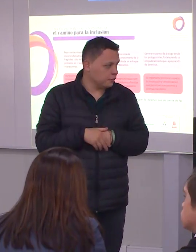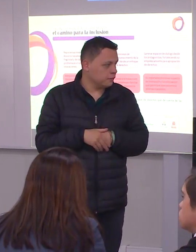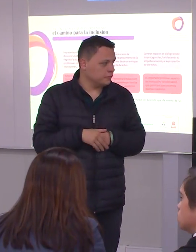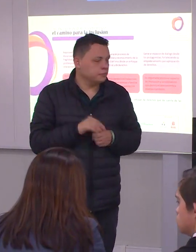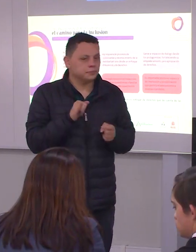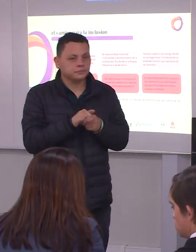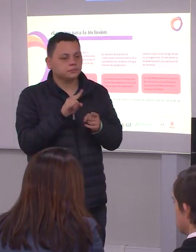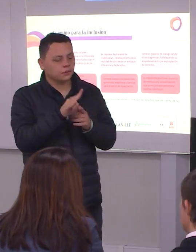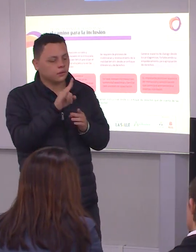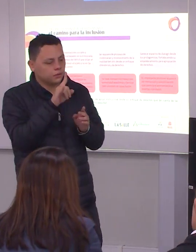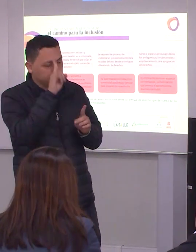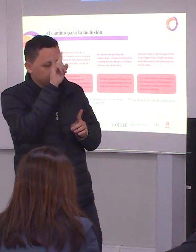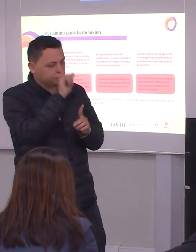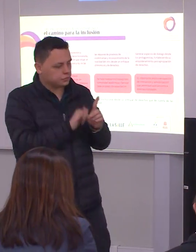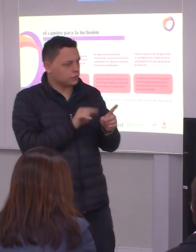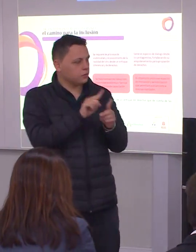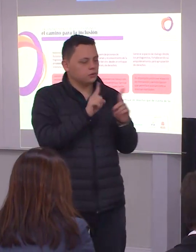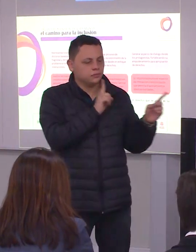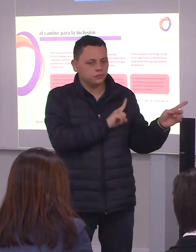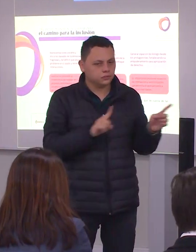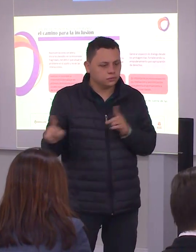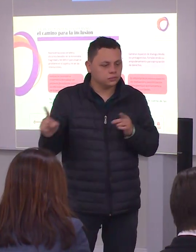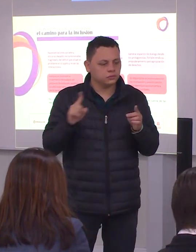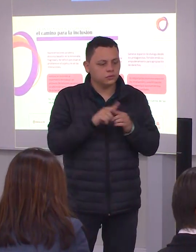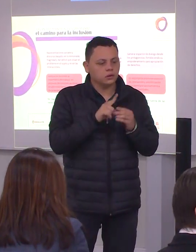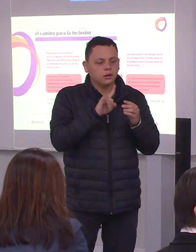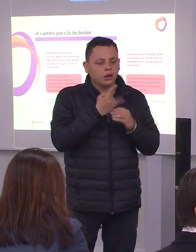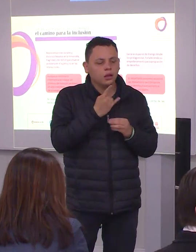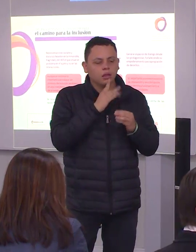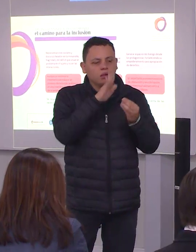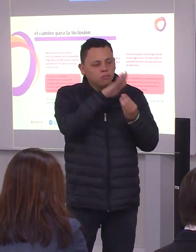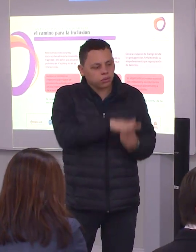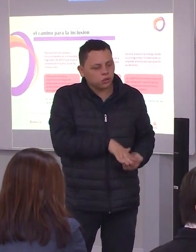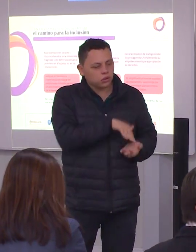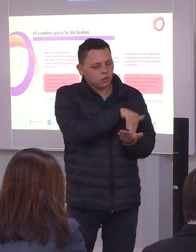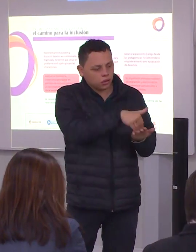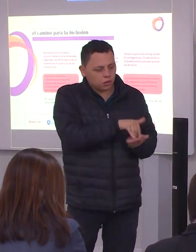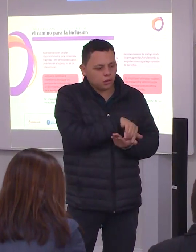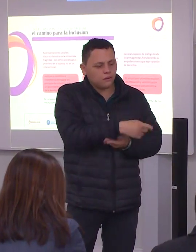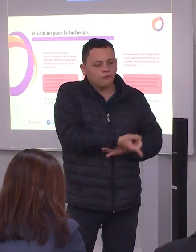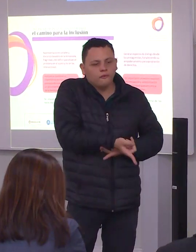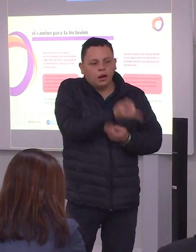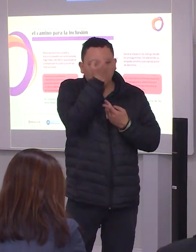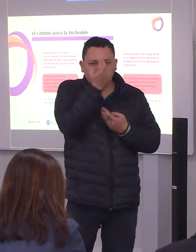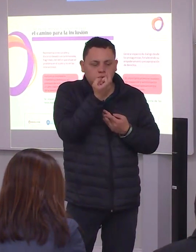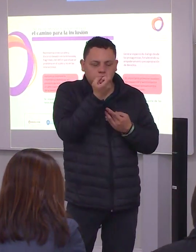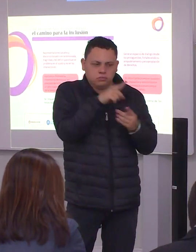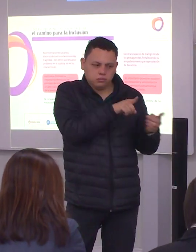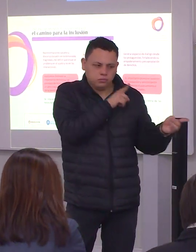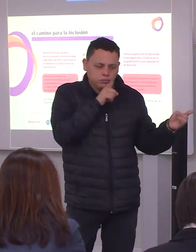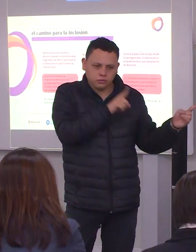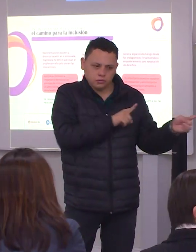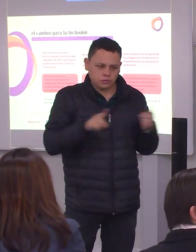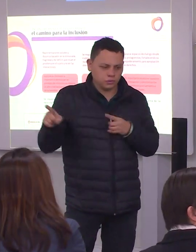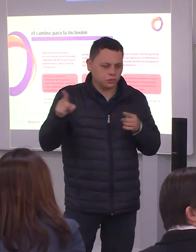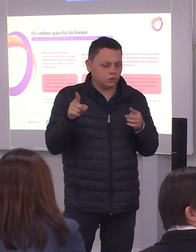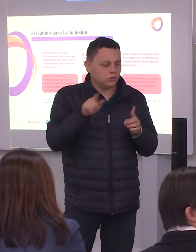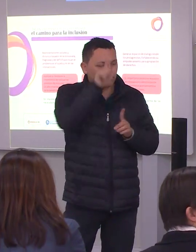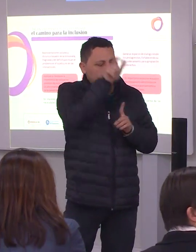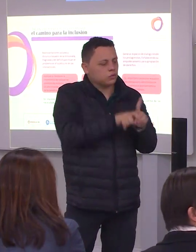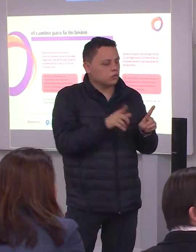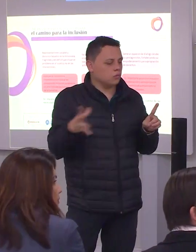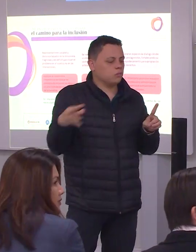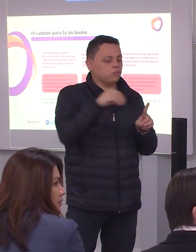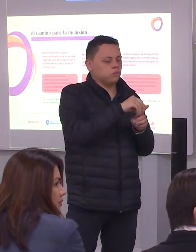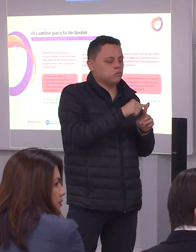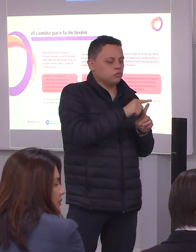representaciones sociales y discursos basados en la minusvalía fragilidad y del déficit que sitúan el problema en el sujeto y no